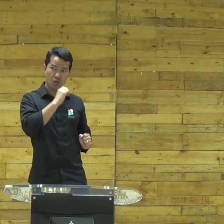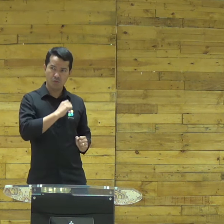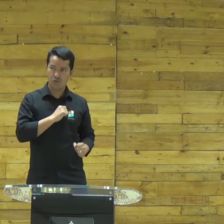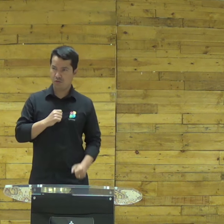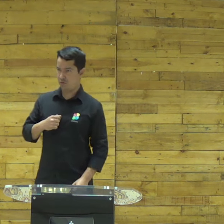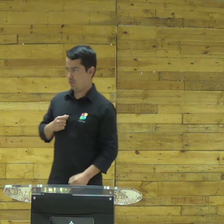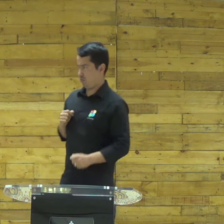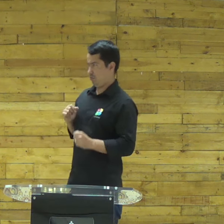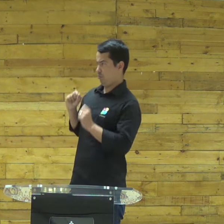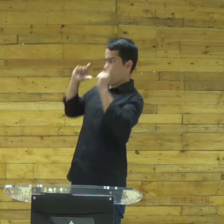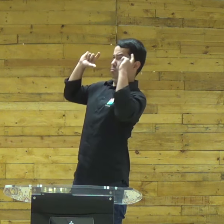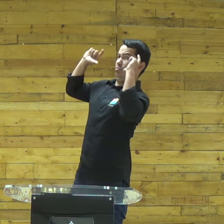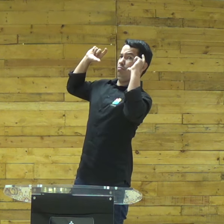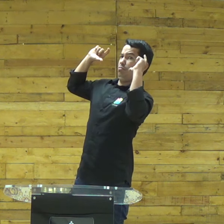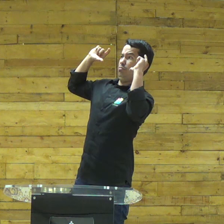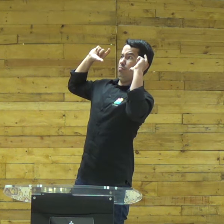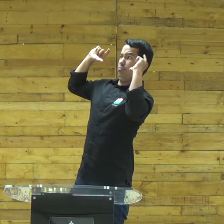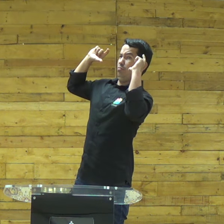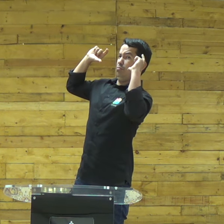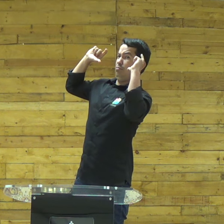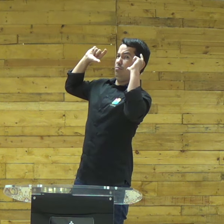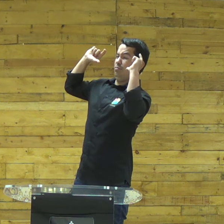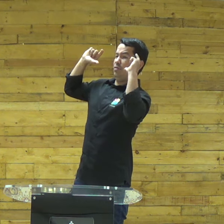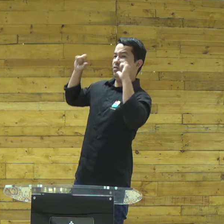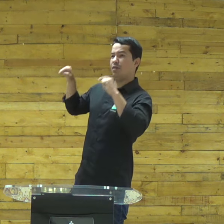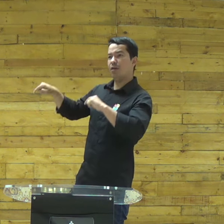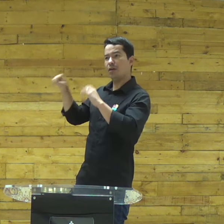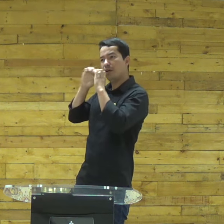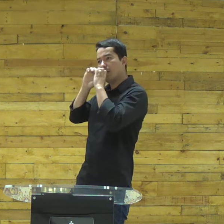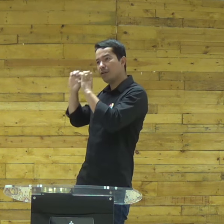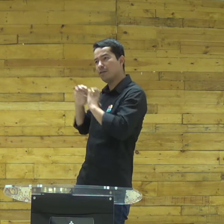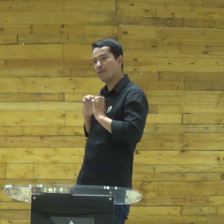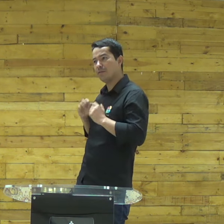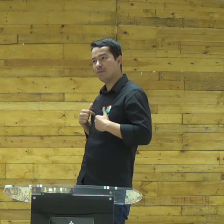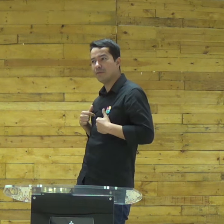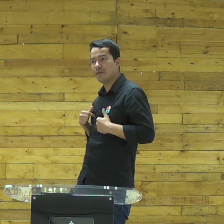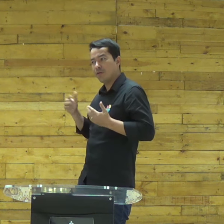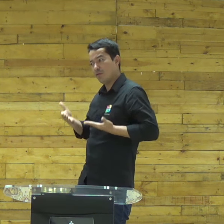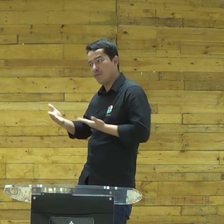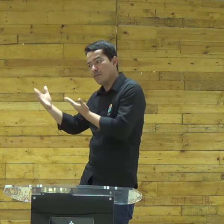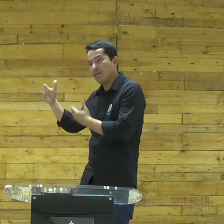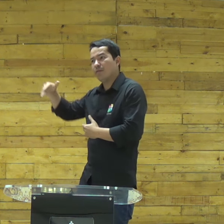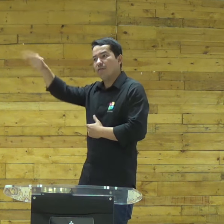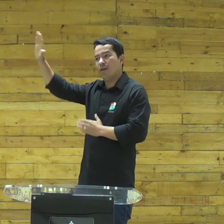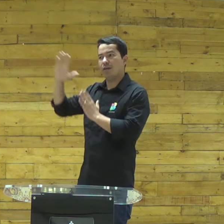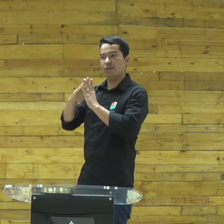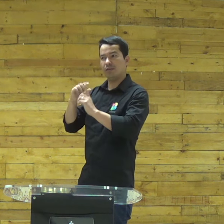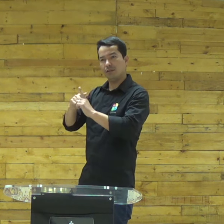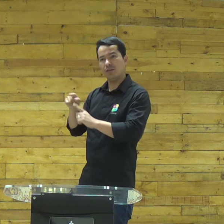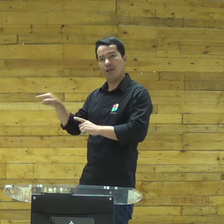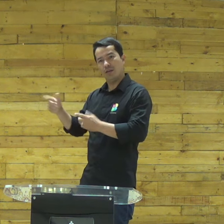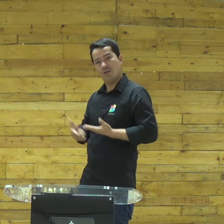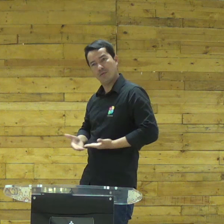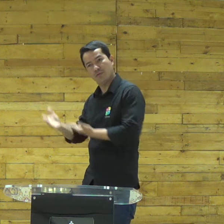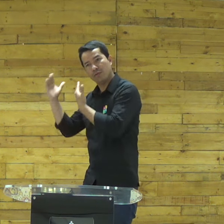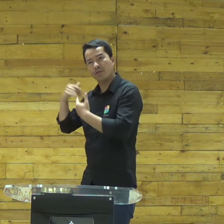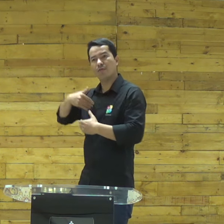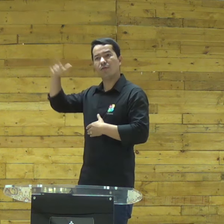que conhece de Jesus sabe Jesus eu ã quê ele tava me evangelizando e